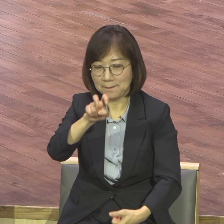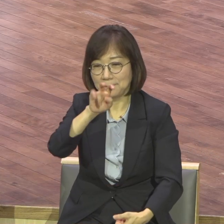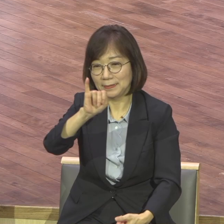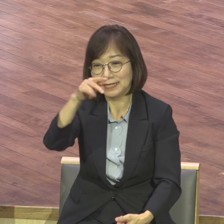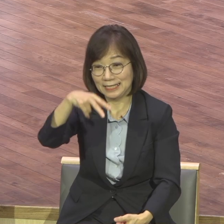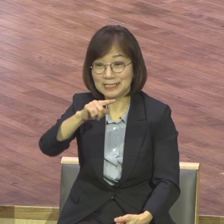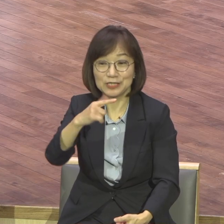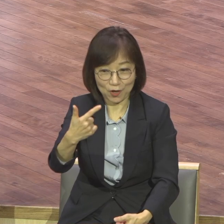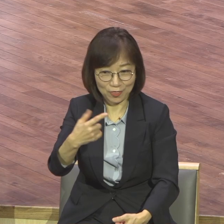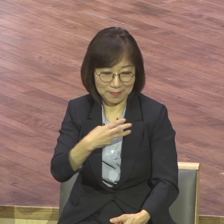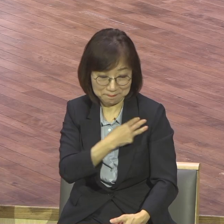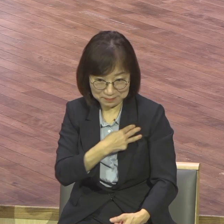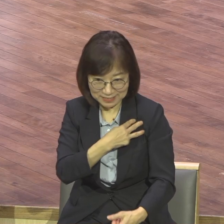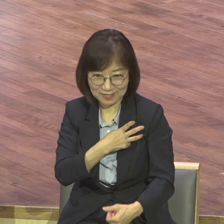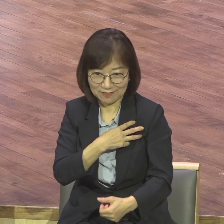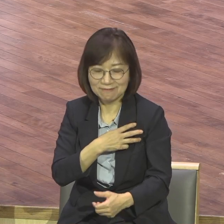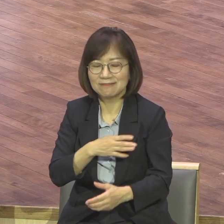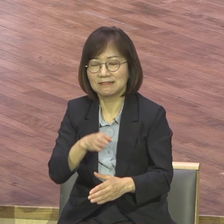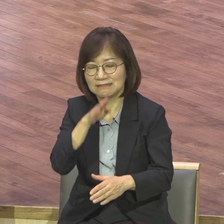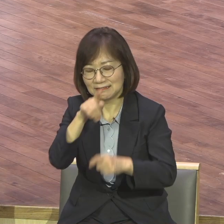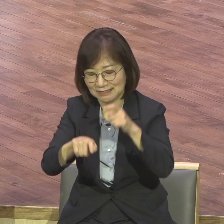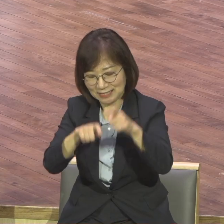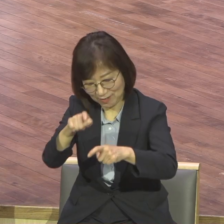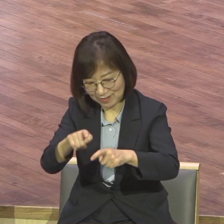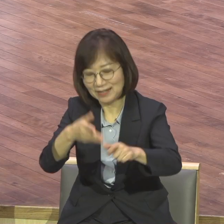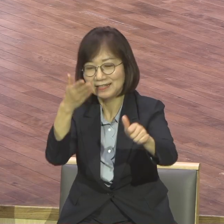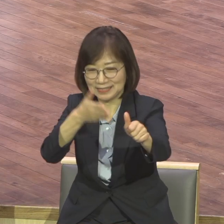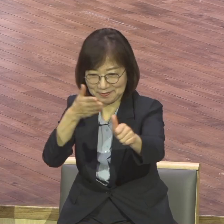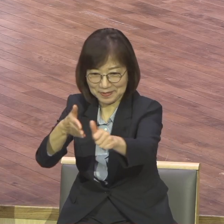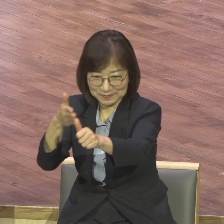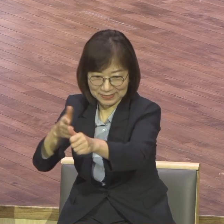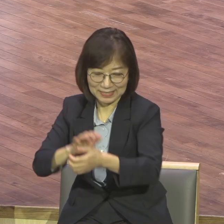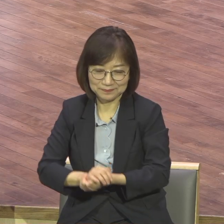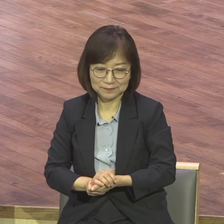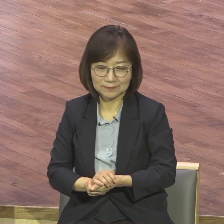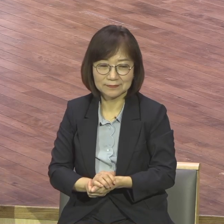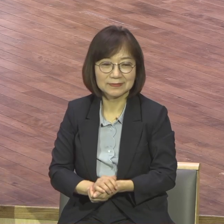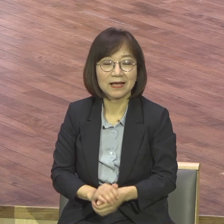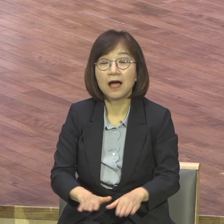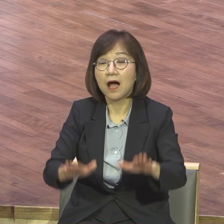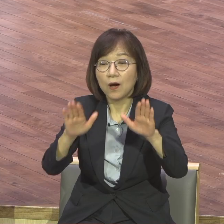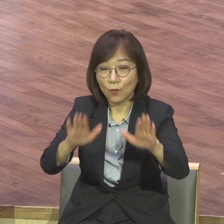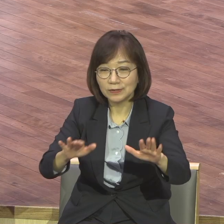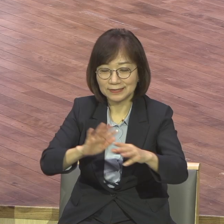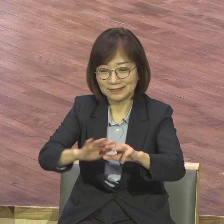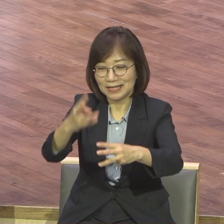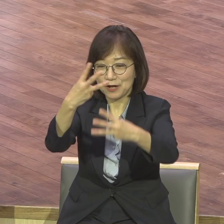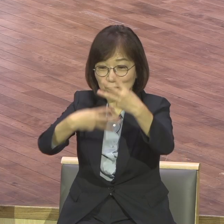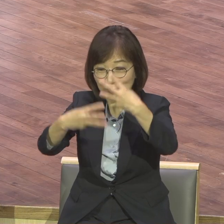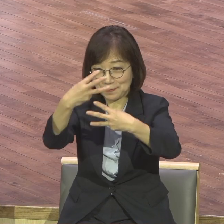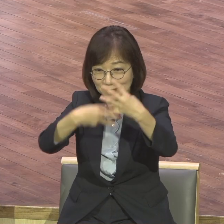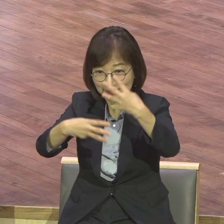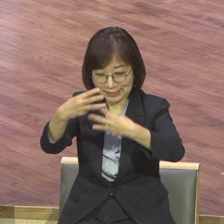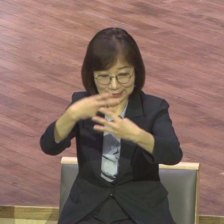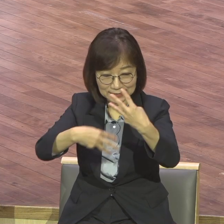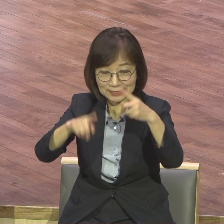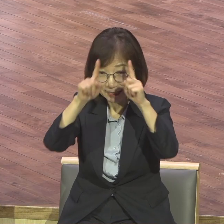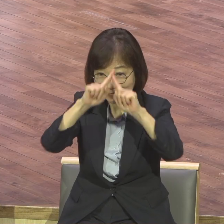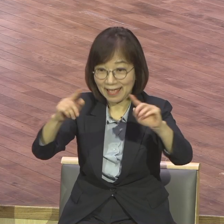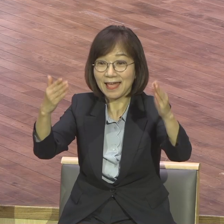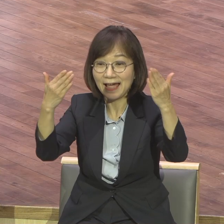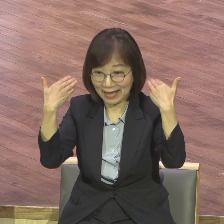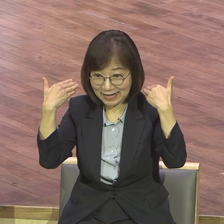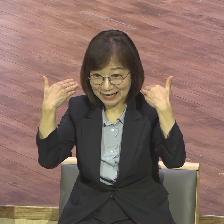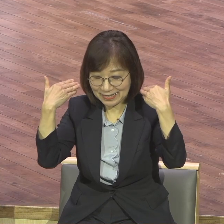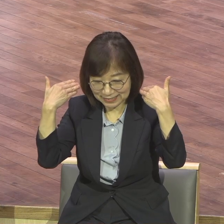오늘이 알류주일이에요. 알류주일이다. 알류를 왜 세웠냐? 지금 세계 교회가요. 제가 오늘도 영상을